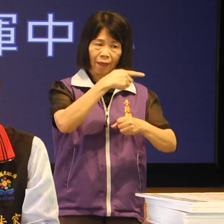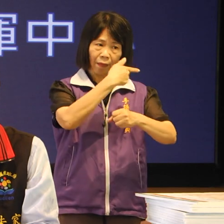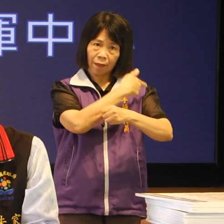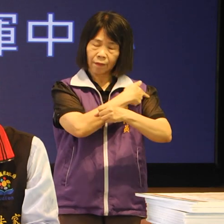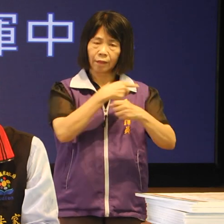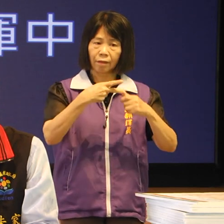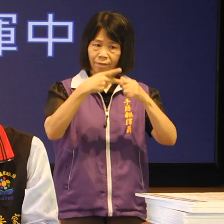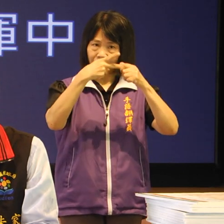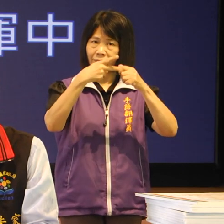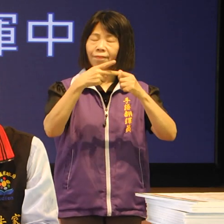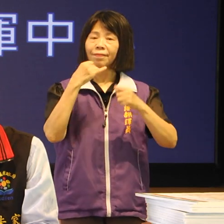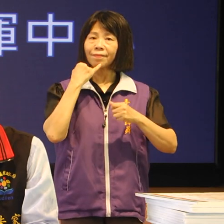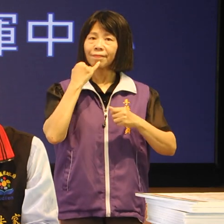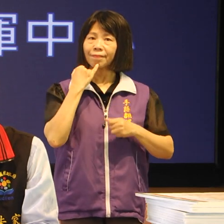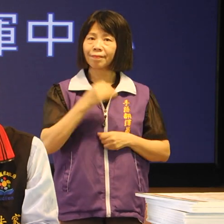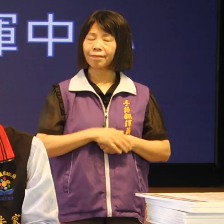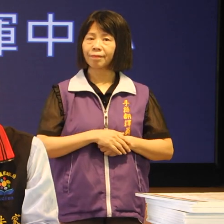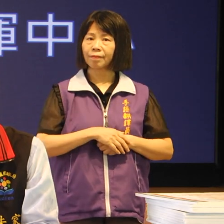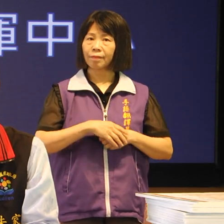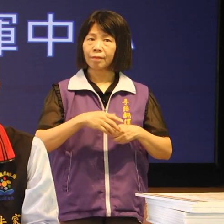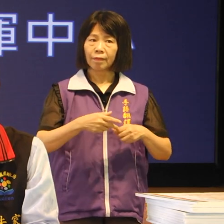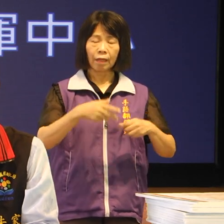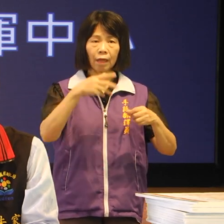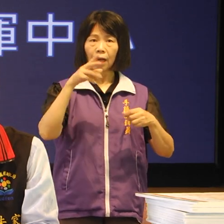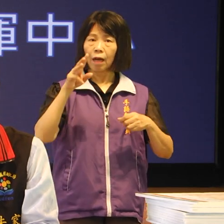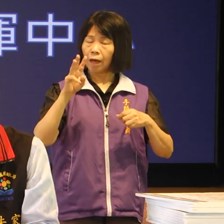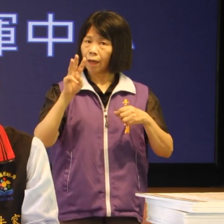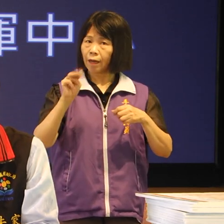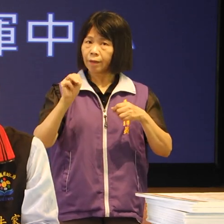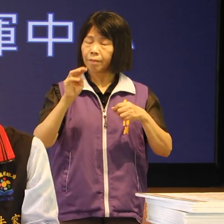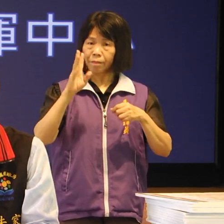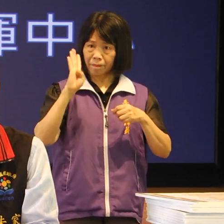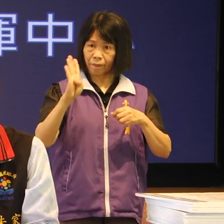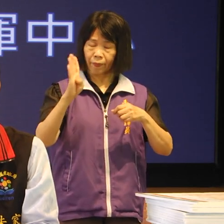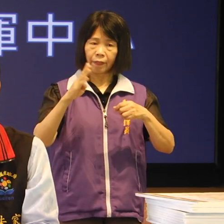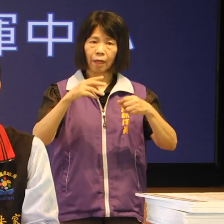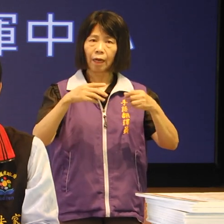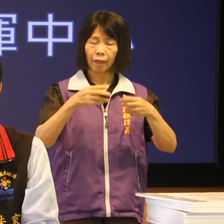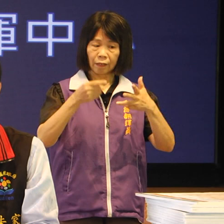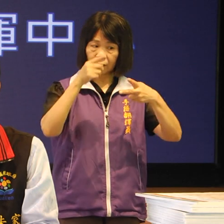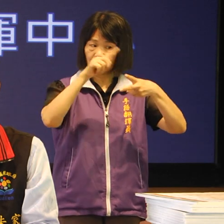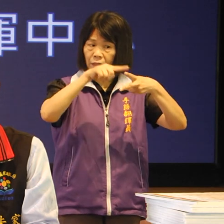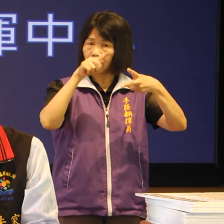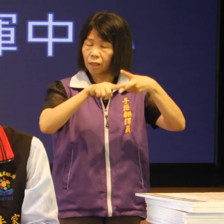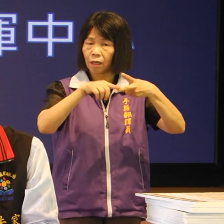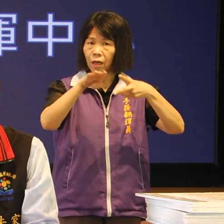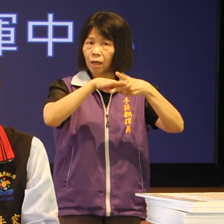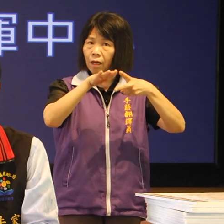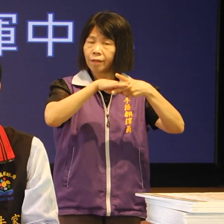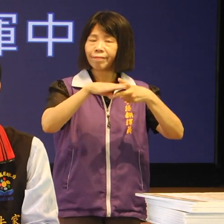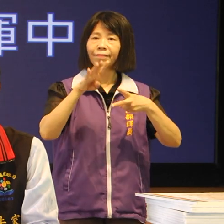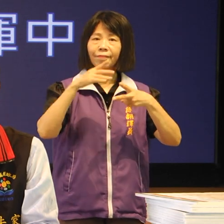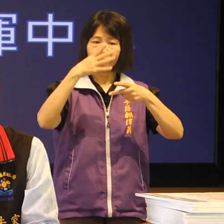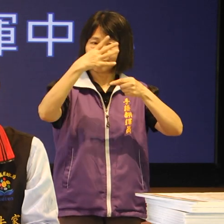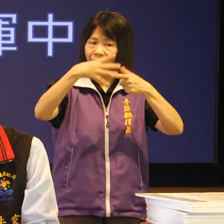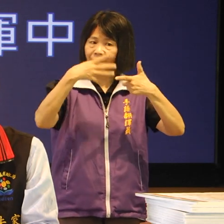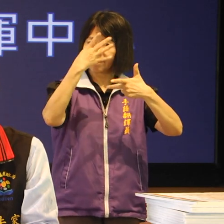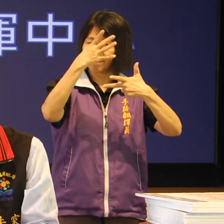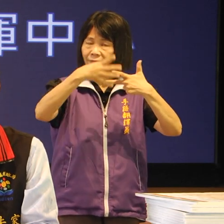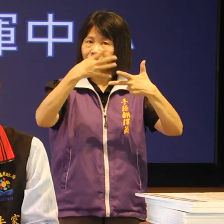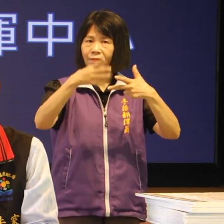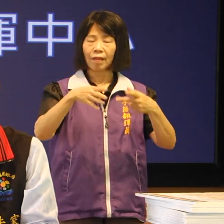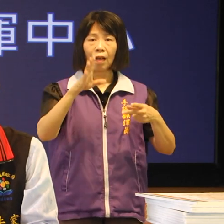那在这个部分呢 ，BNT 跟第一剂的相隔时间是刚好4周，那莫德纳呢，相隔时间是7周